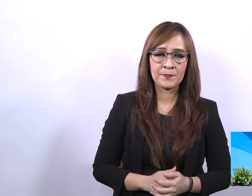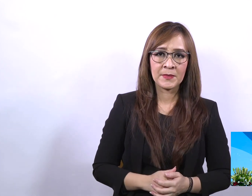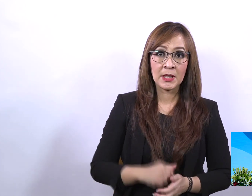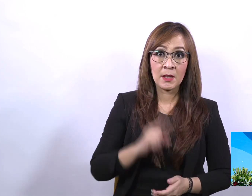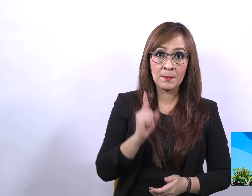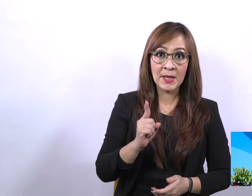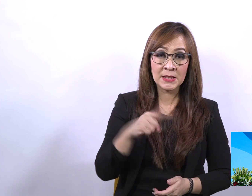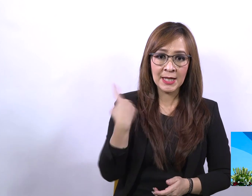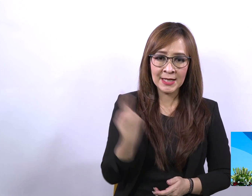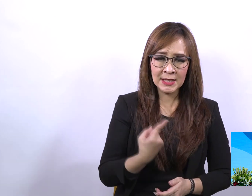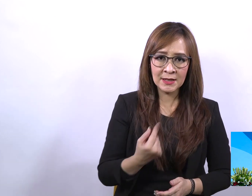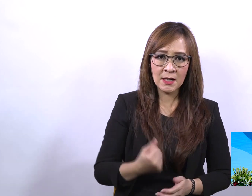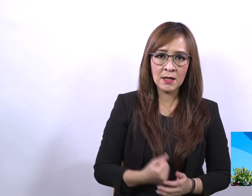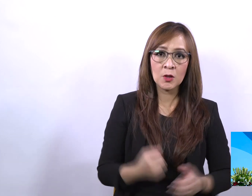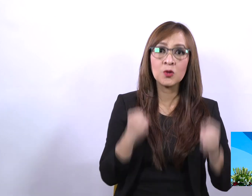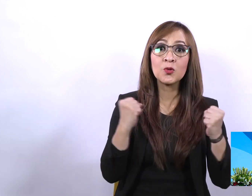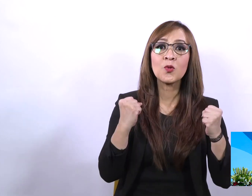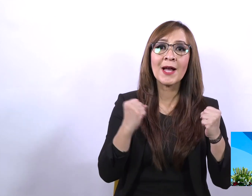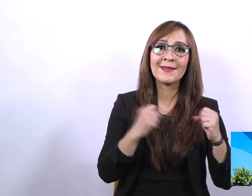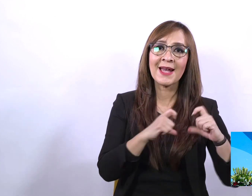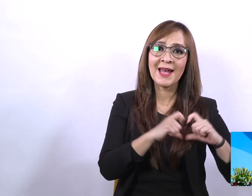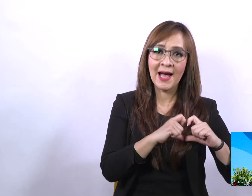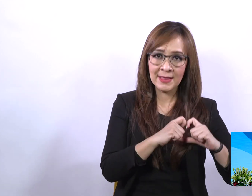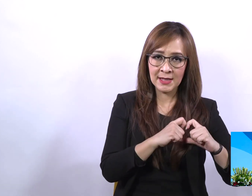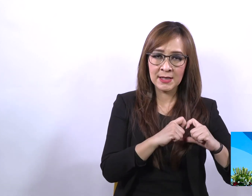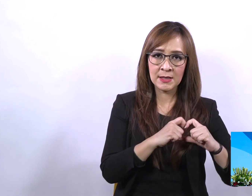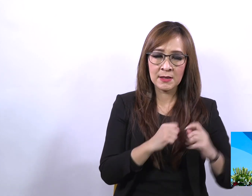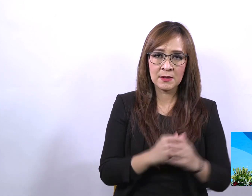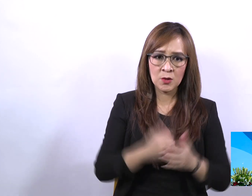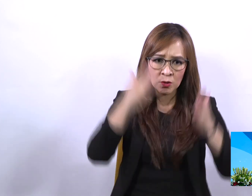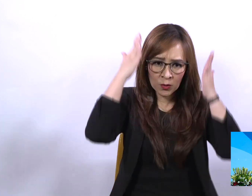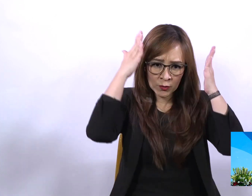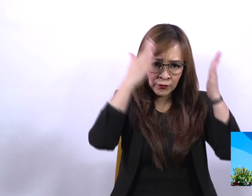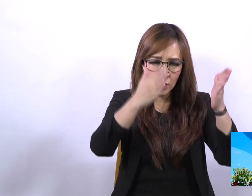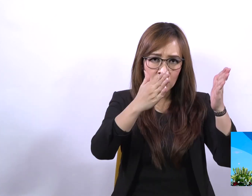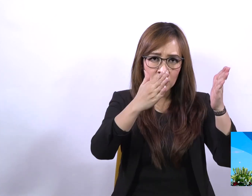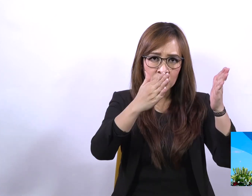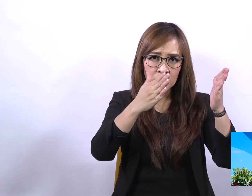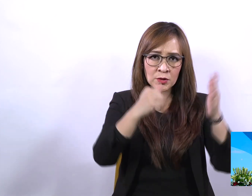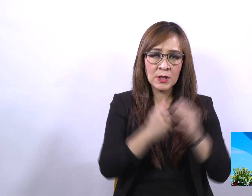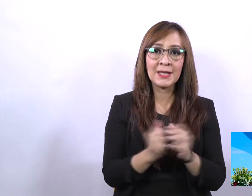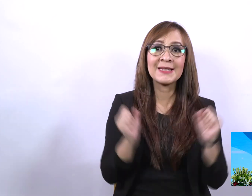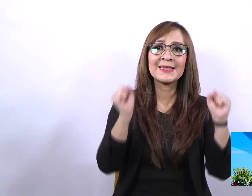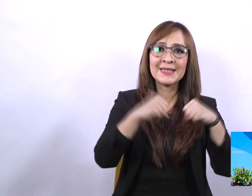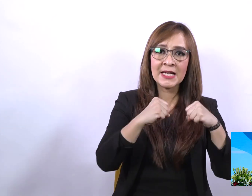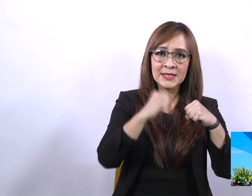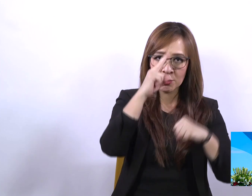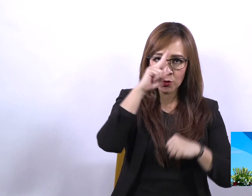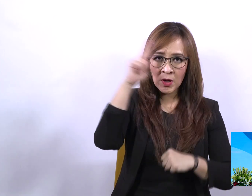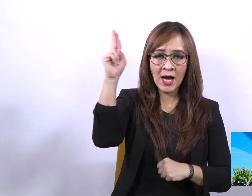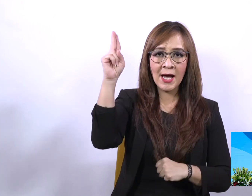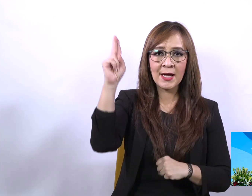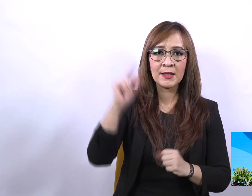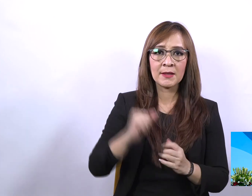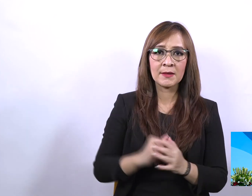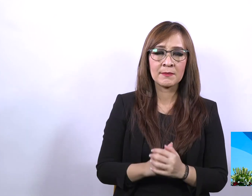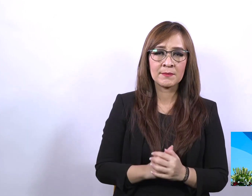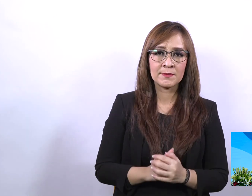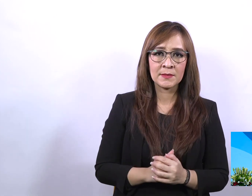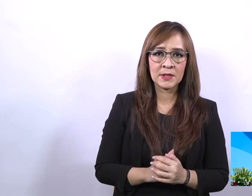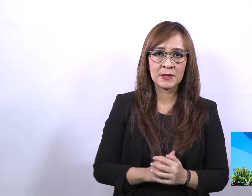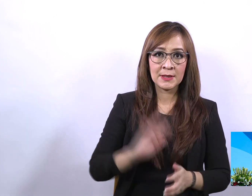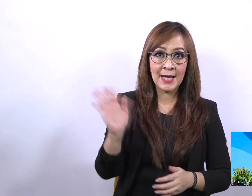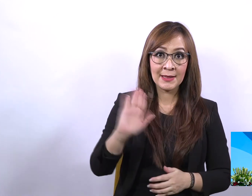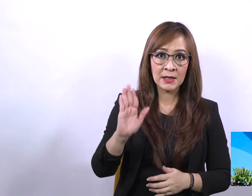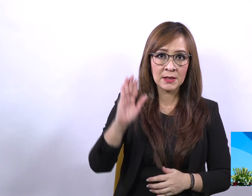Hai pastikan kita kuatkan dan teguhkan hati pastikan kita fokus pada janji Tuhan dan pastikan kita tidak